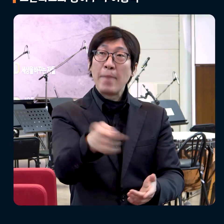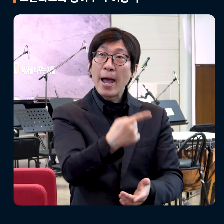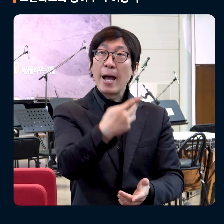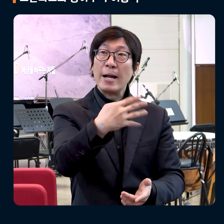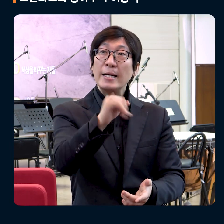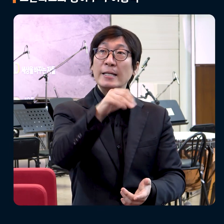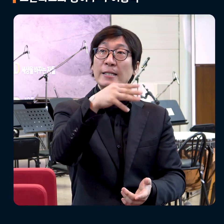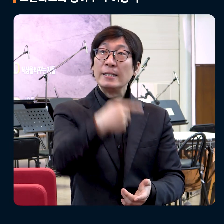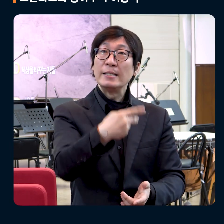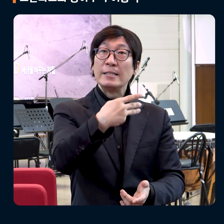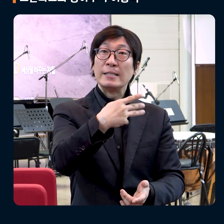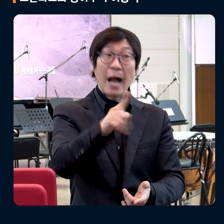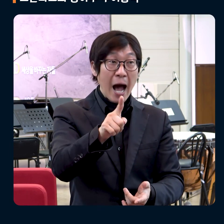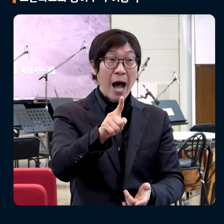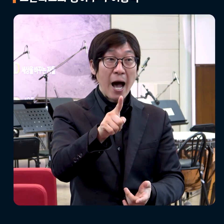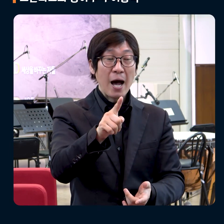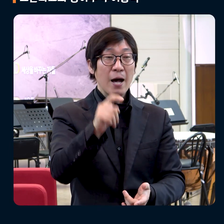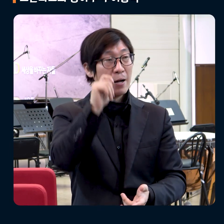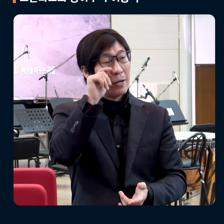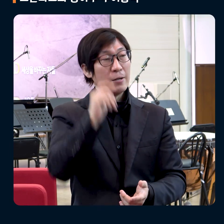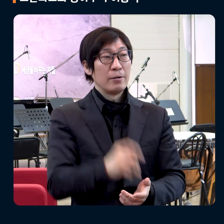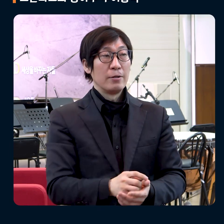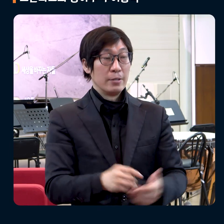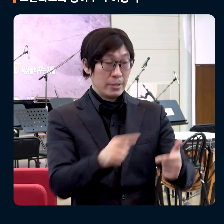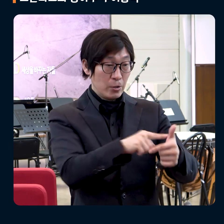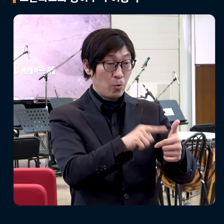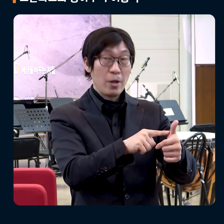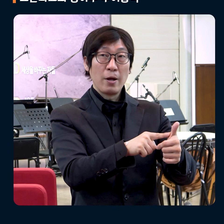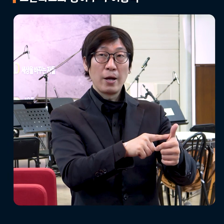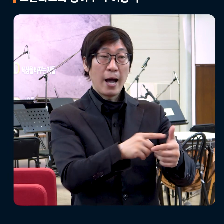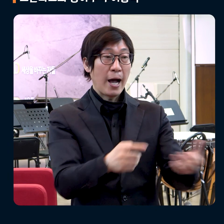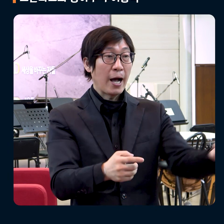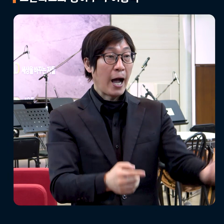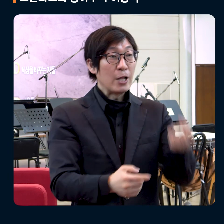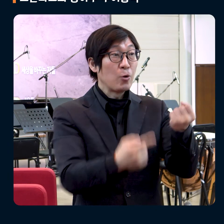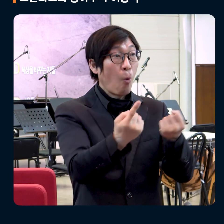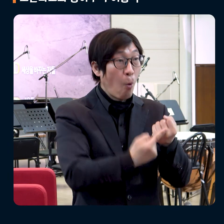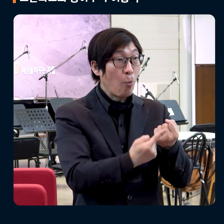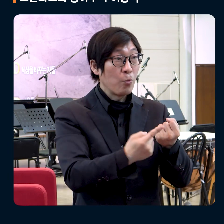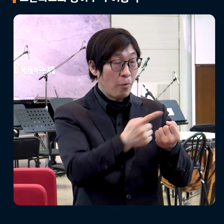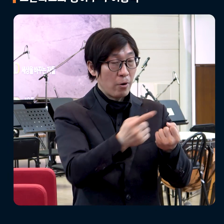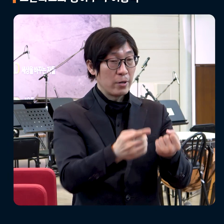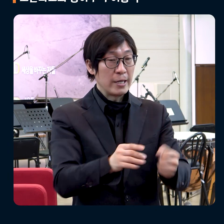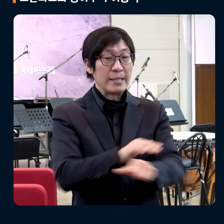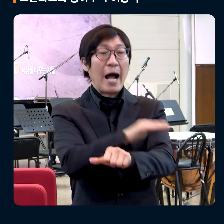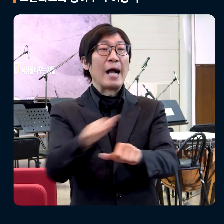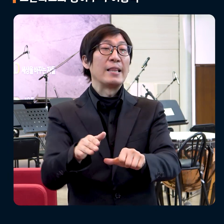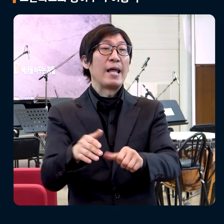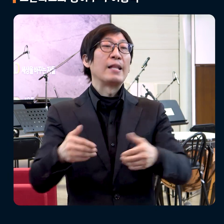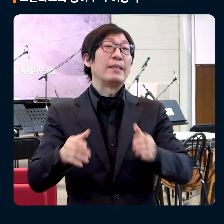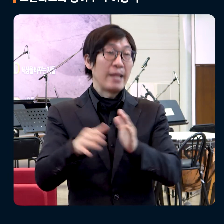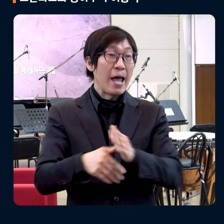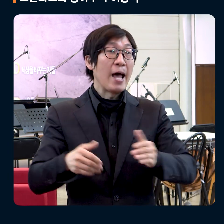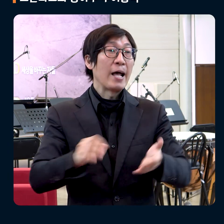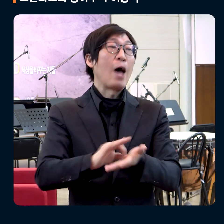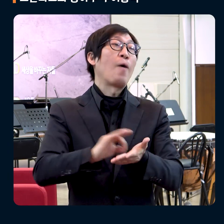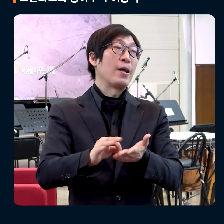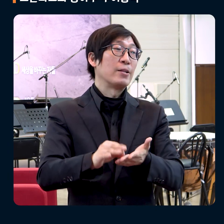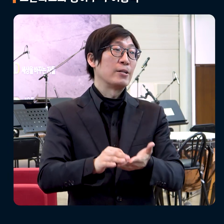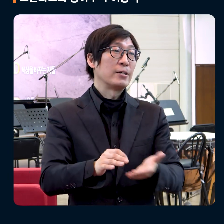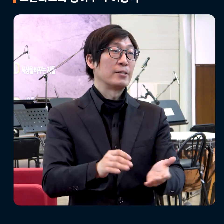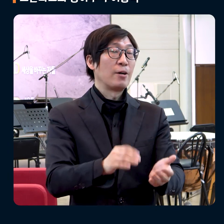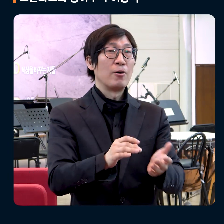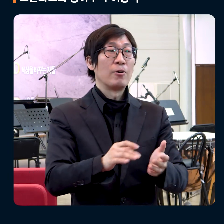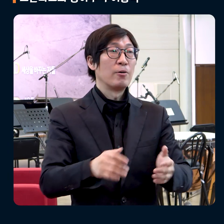것 100리트라쯤이라고 되어 있습니다. 여러분, 니고데모가 가져온 모략과 침향은요, 장례용품입니다.